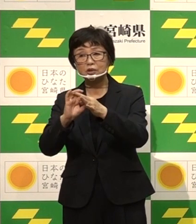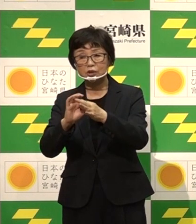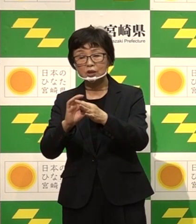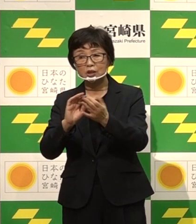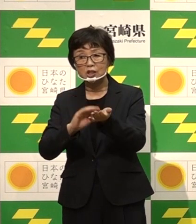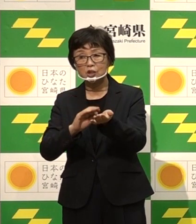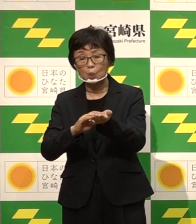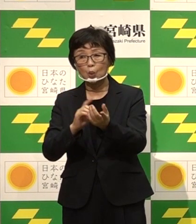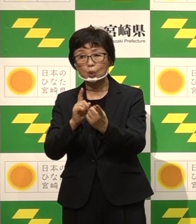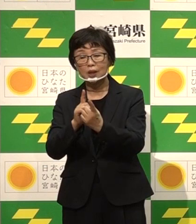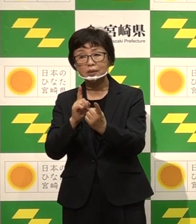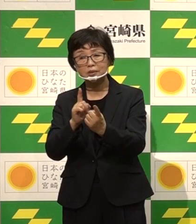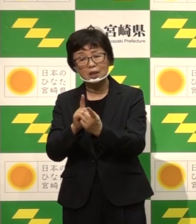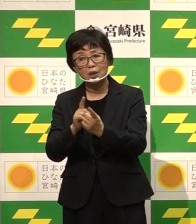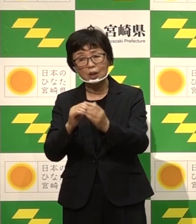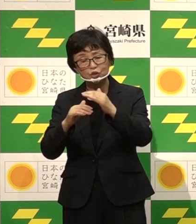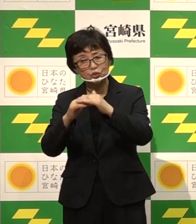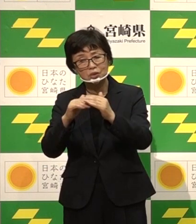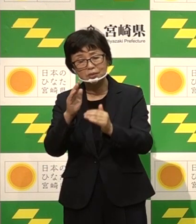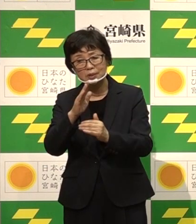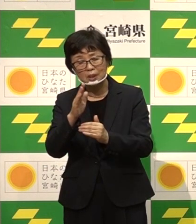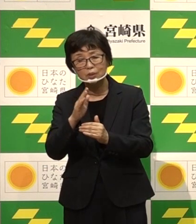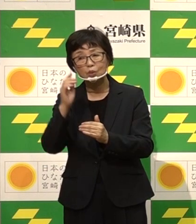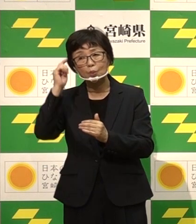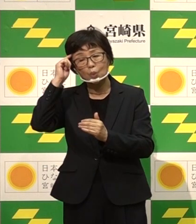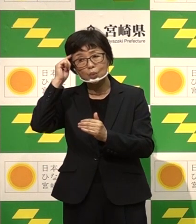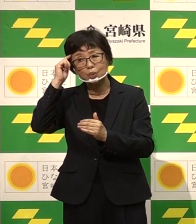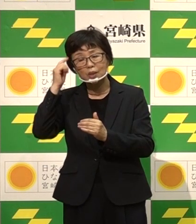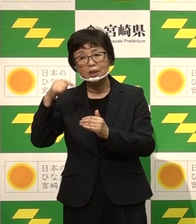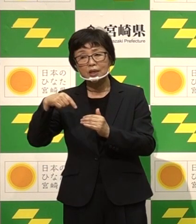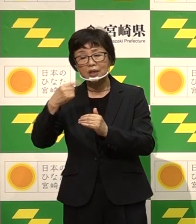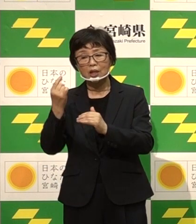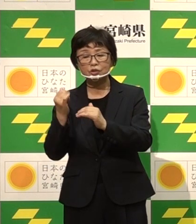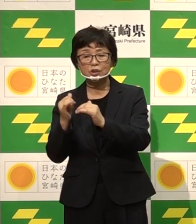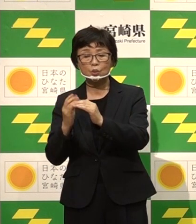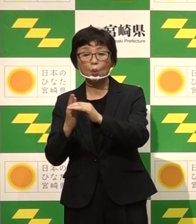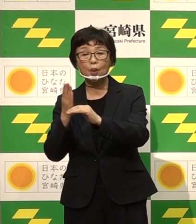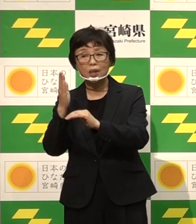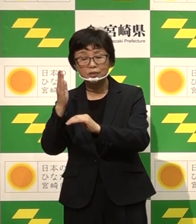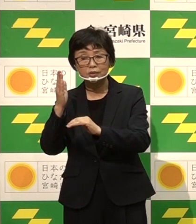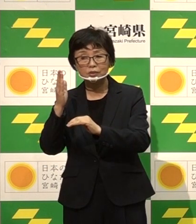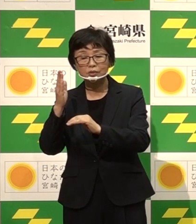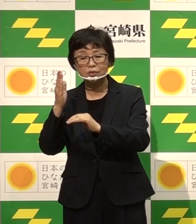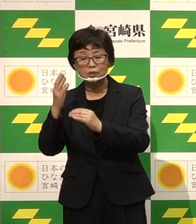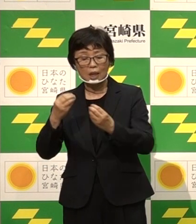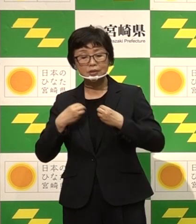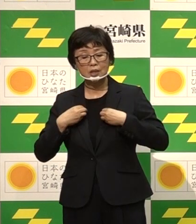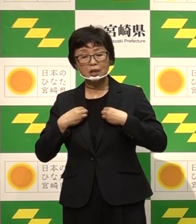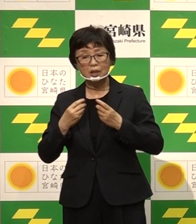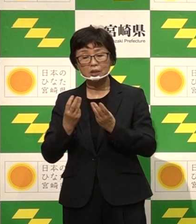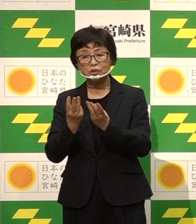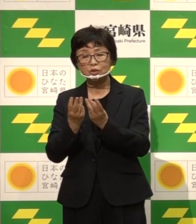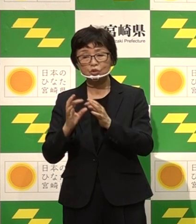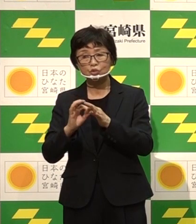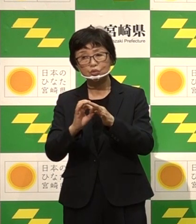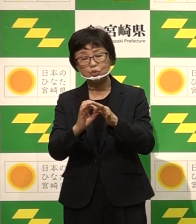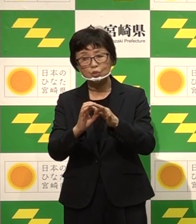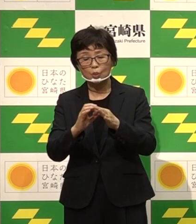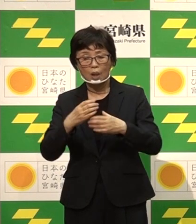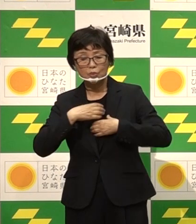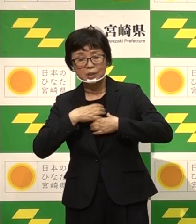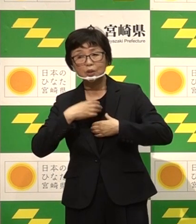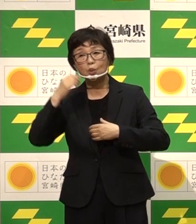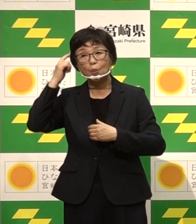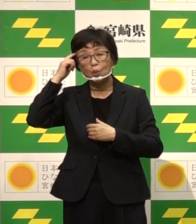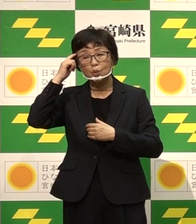制が決して充実しているとは言えないところで100人を超える状況が続くというのは非常に危機感があるなと思うのですが、